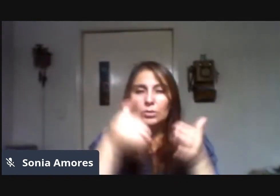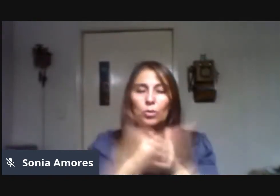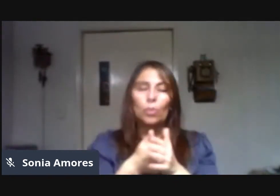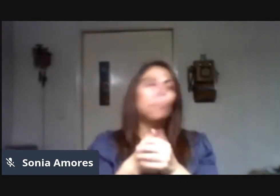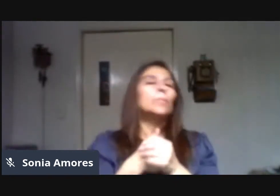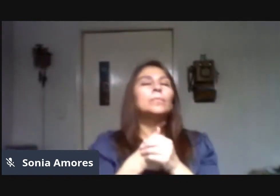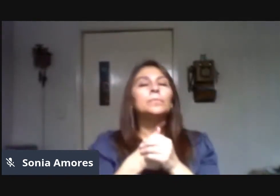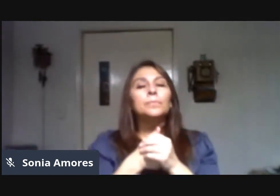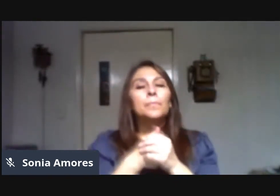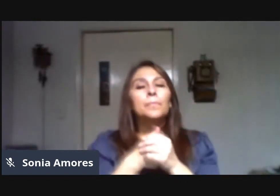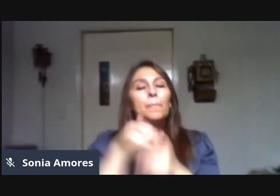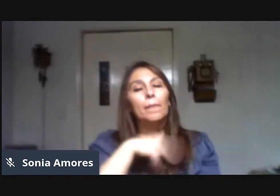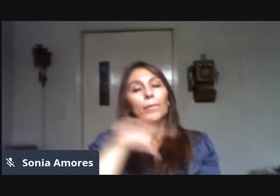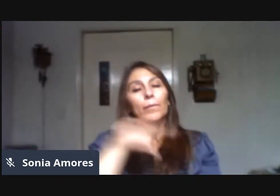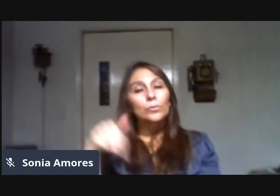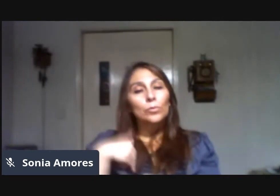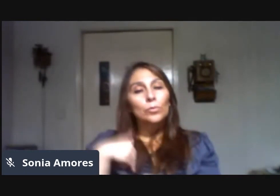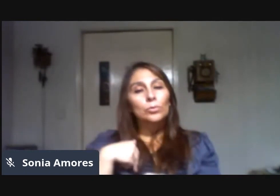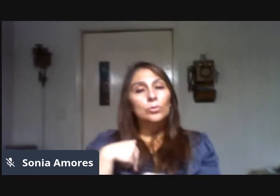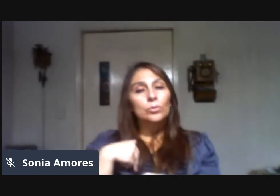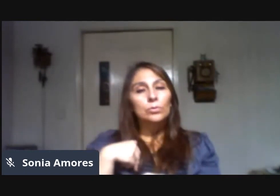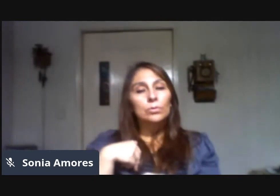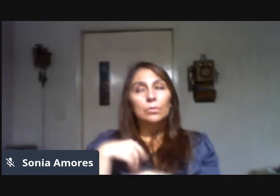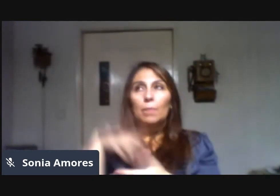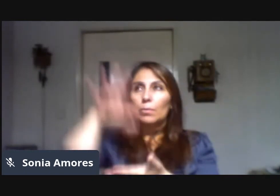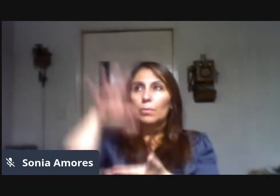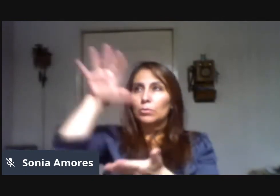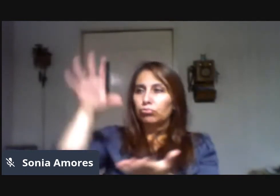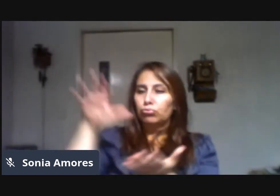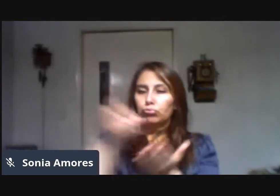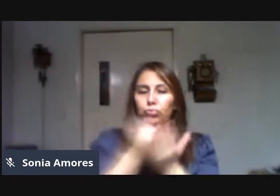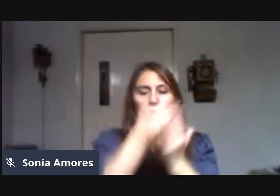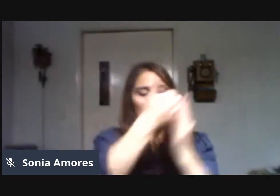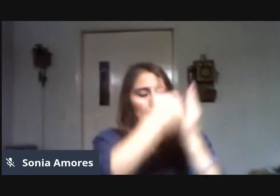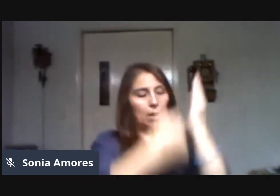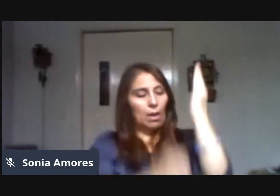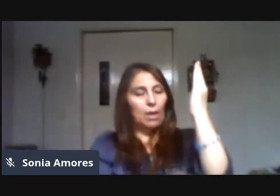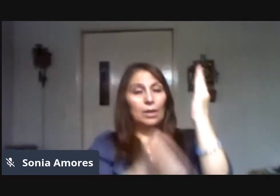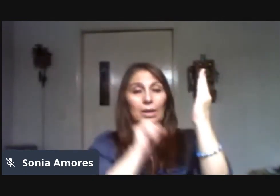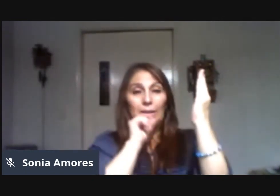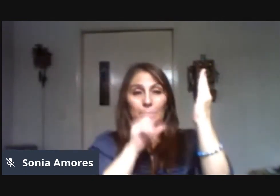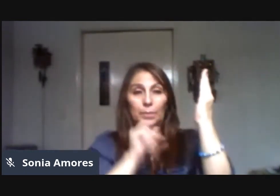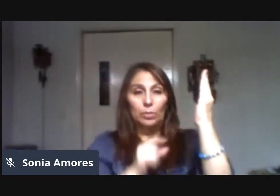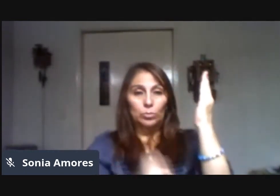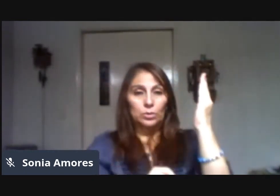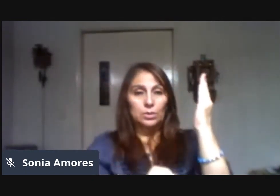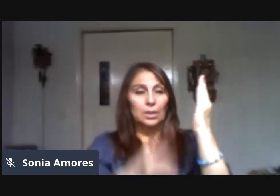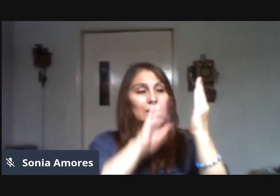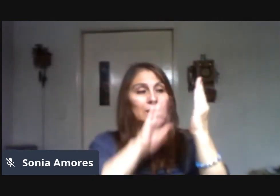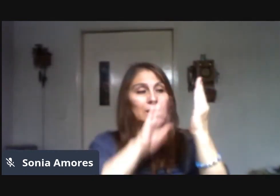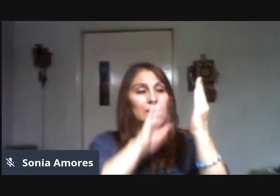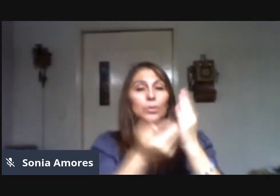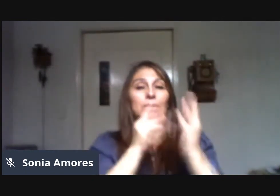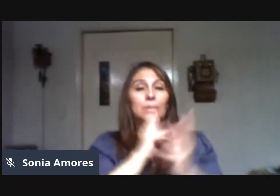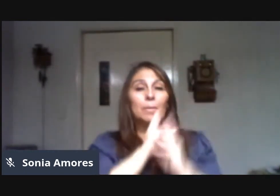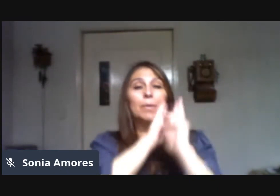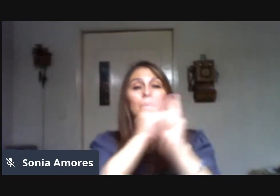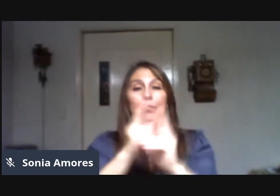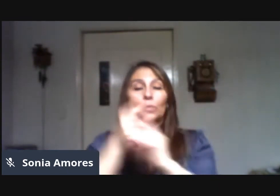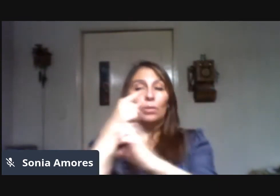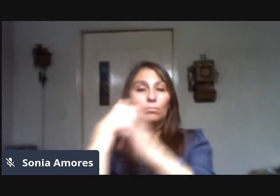nosotros vamos a recoger, se van a recoger todas estas preguntas, las que van a quedar pendientes y se van a enviar los comentarios o